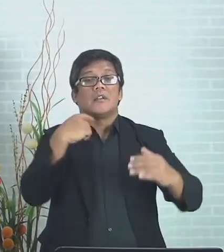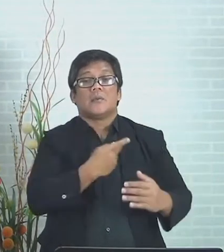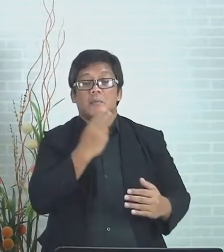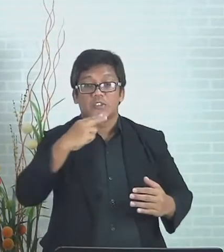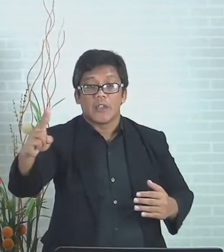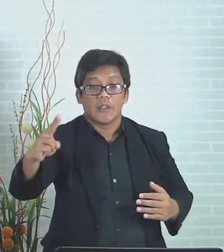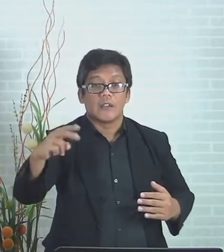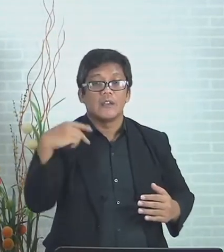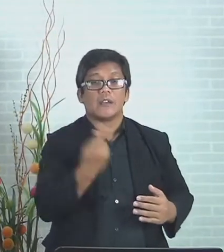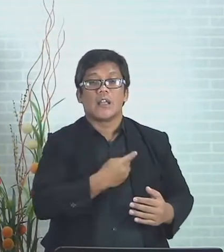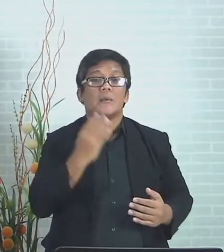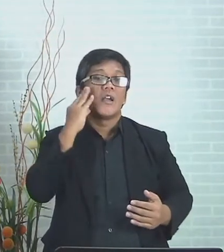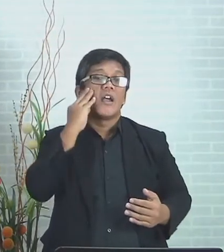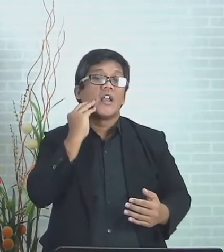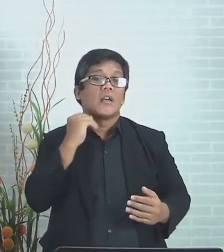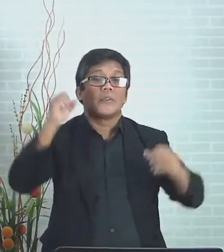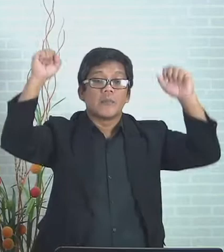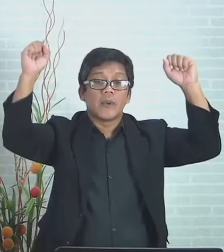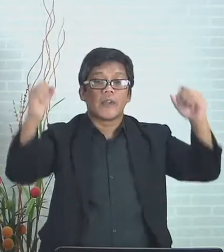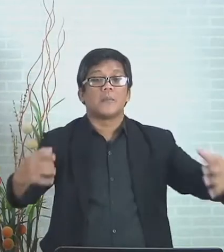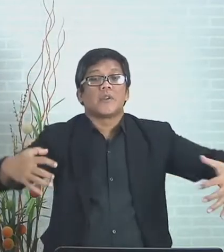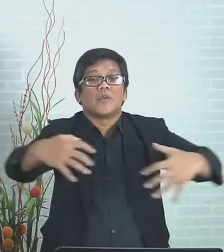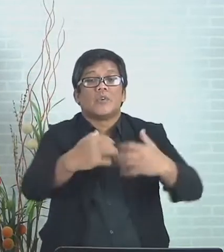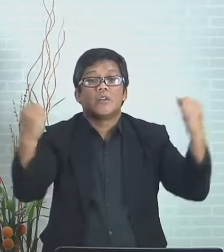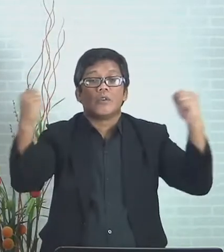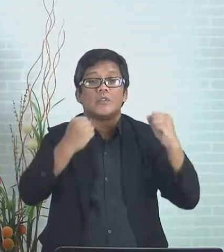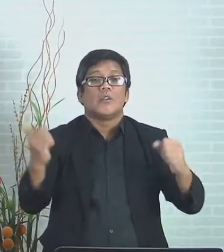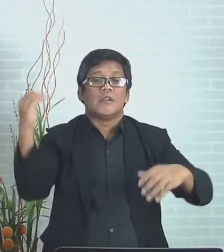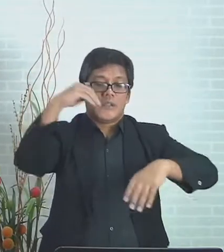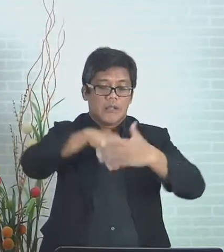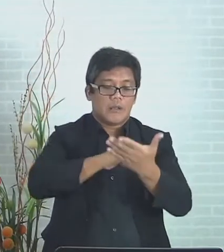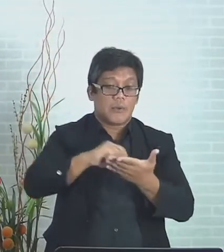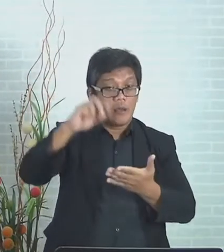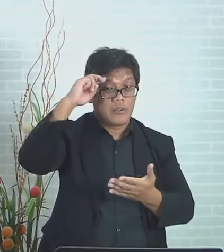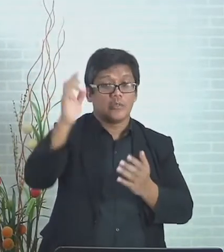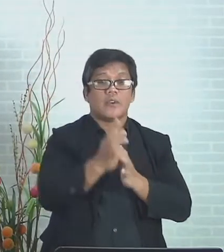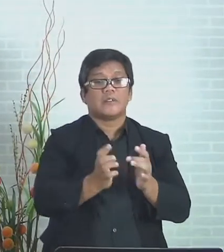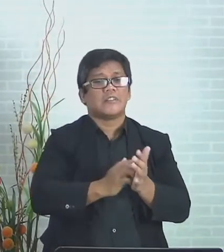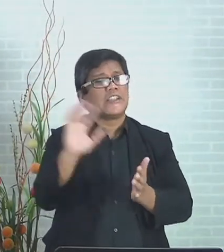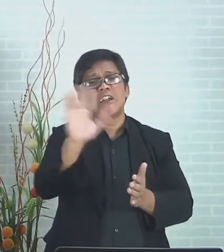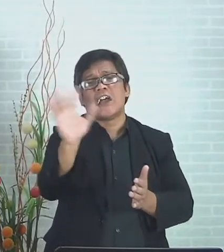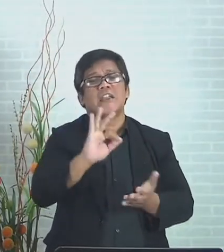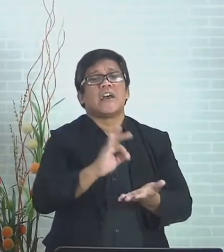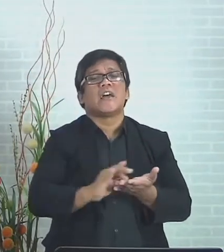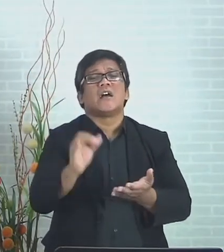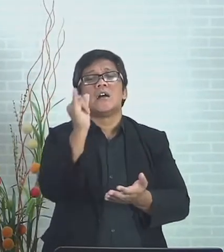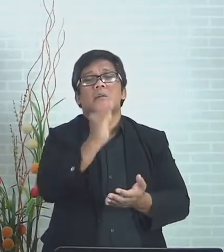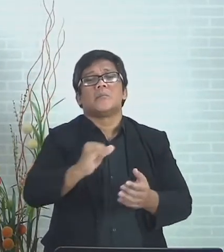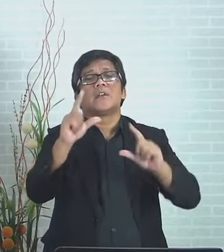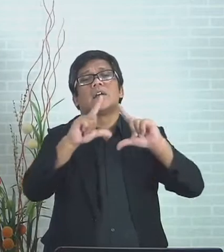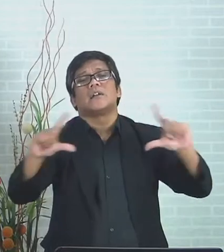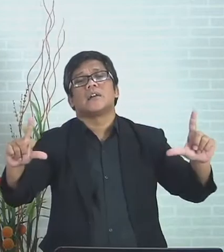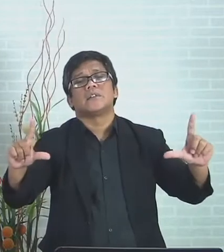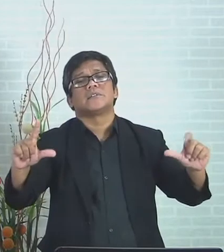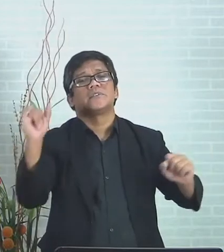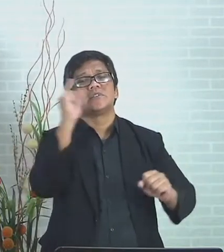kami mengalami kemenangan perlindungan kekuatan hanya di dalam nama Tuhan Yesus tidak ada nama lain Ia